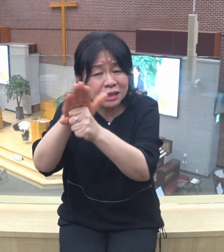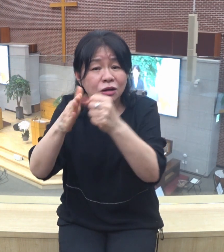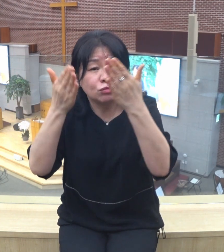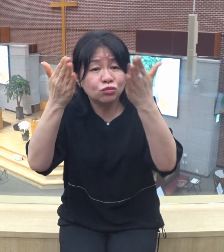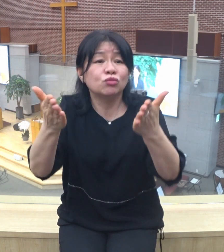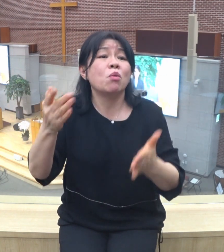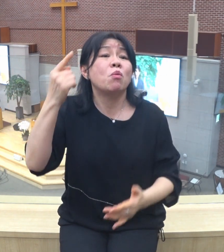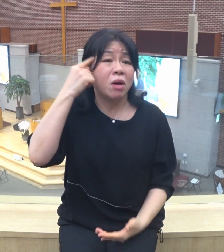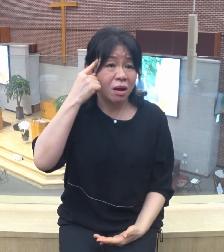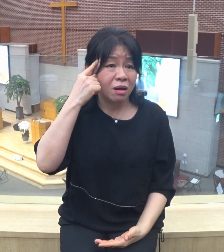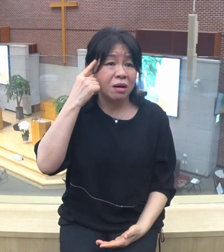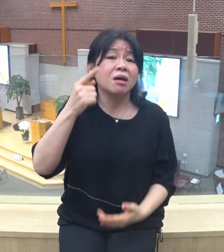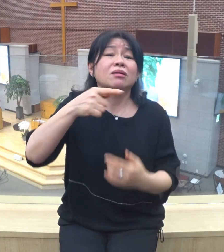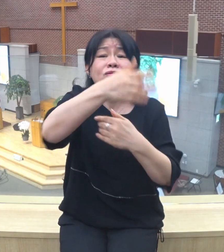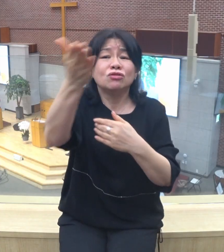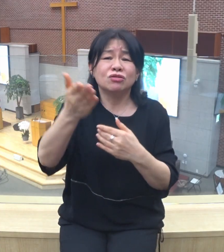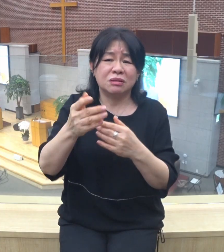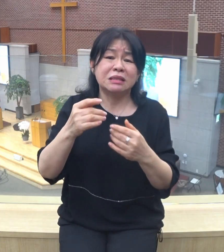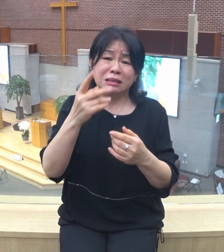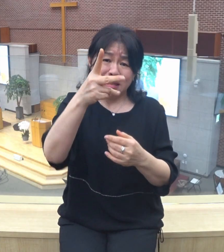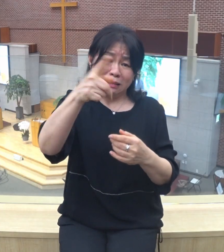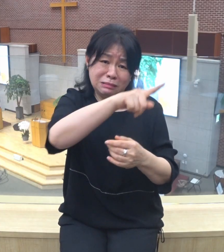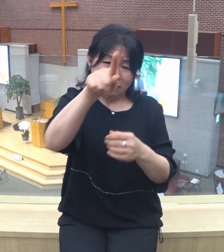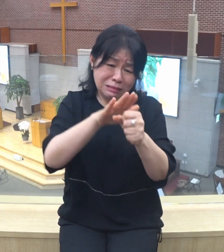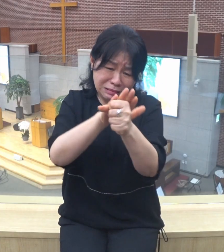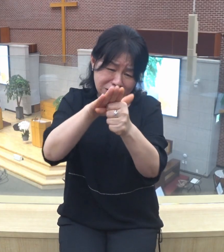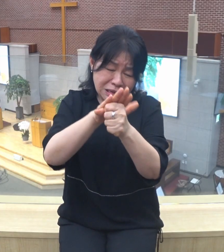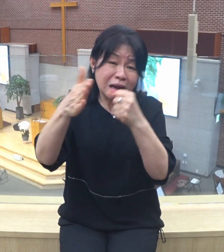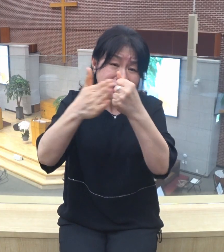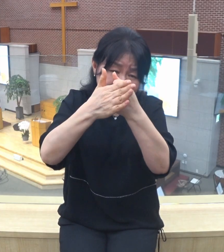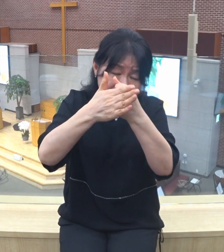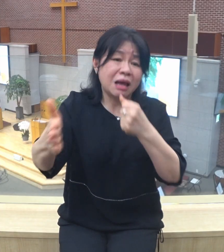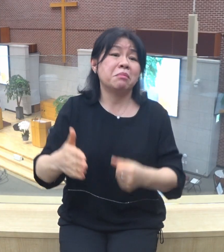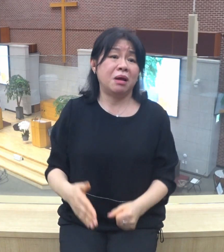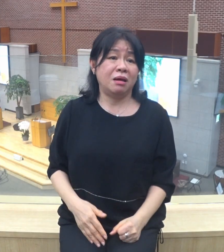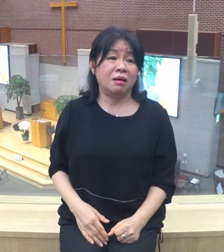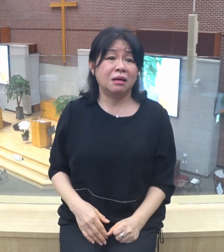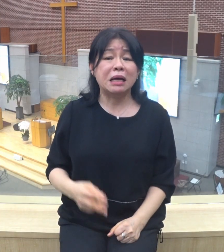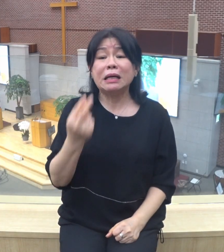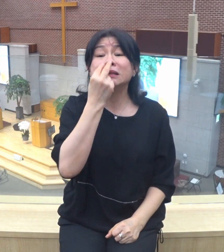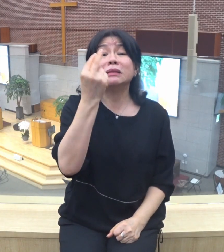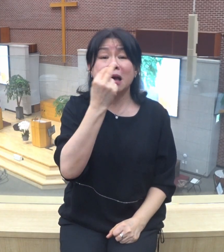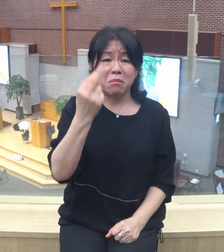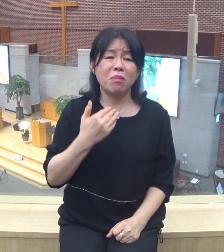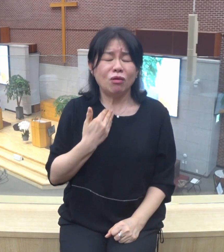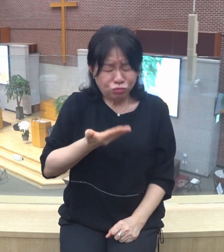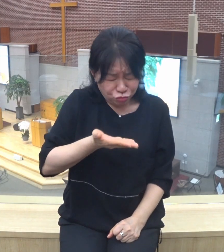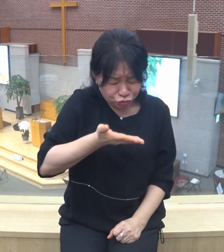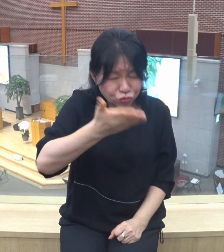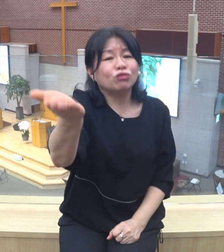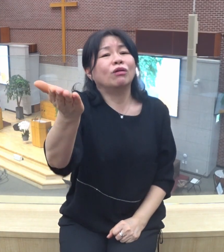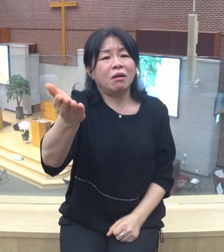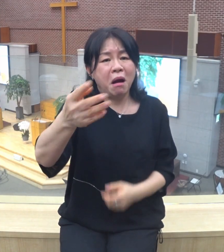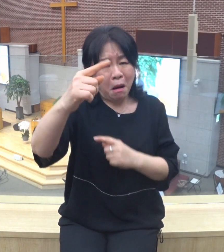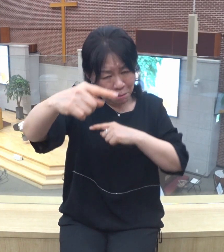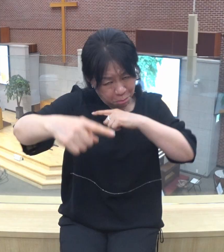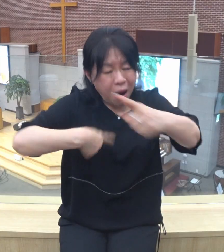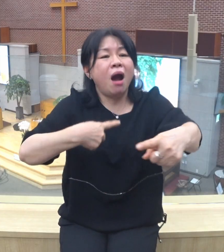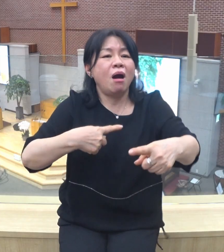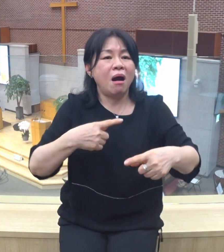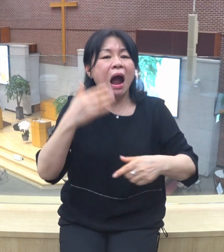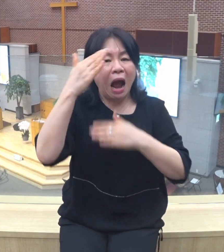것을 망설이지 않으셨습니다. 죄에 갇혀있는 사랑하는 자녀들을 위해 자기